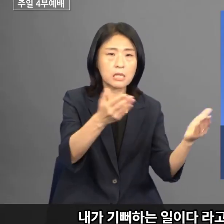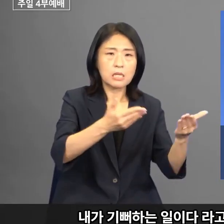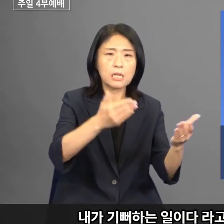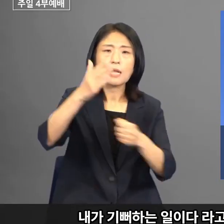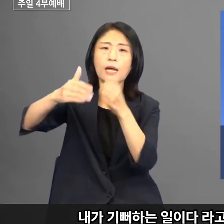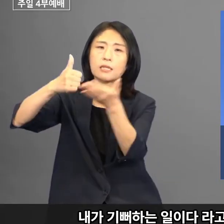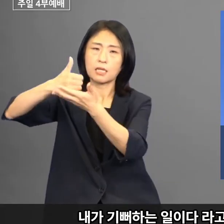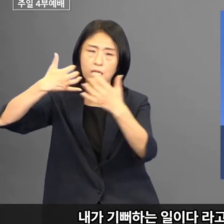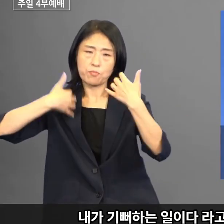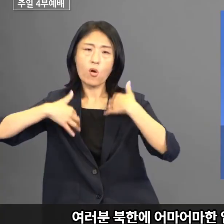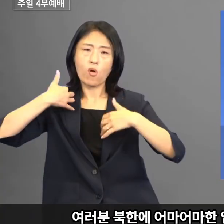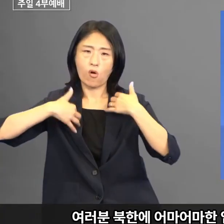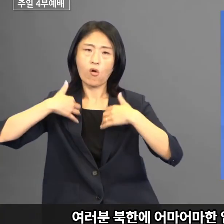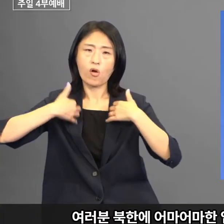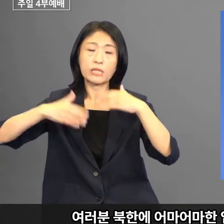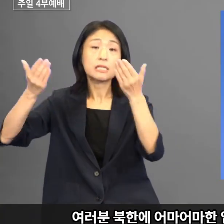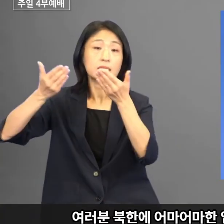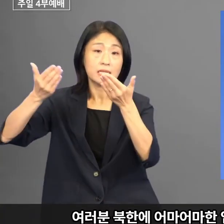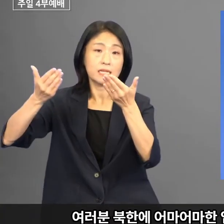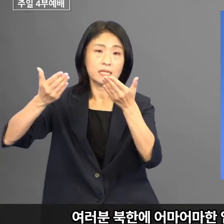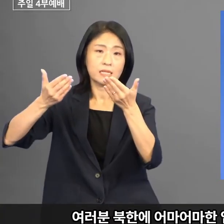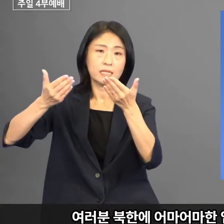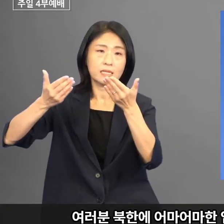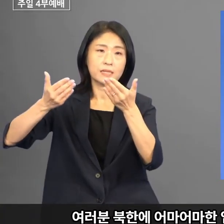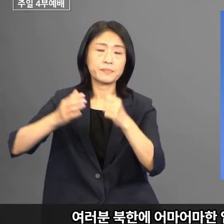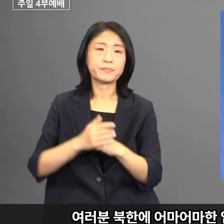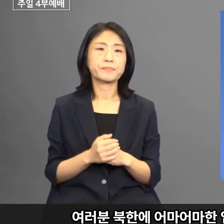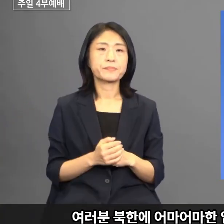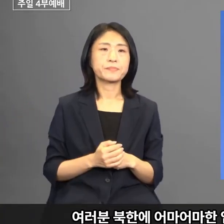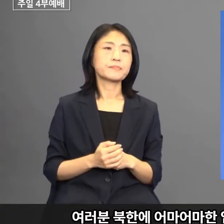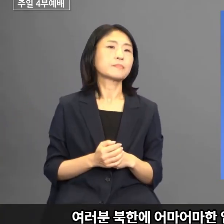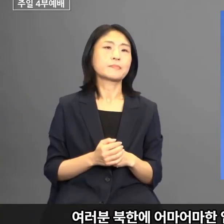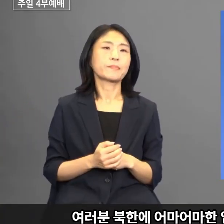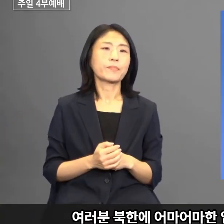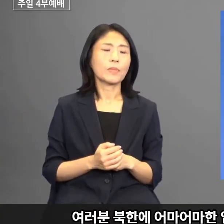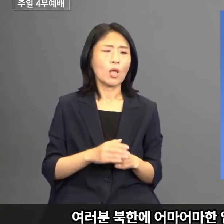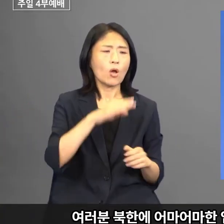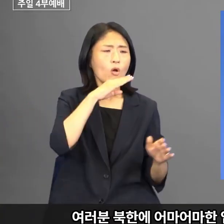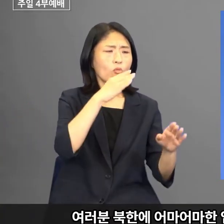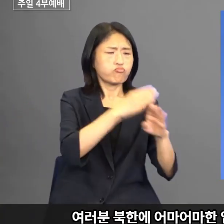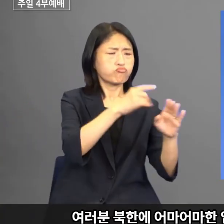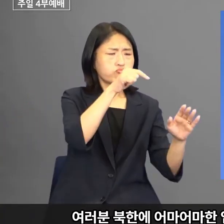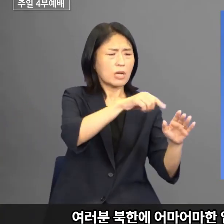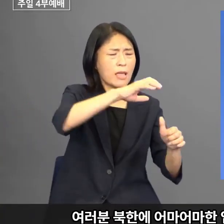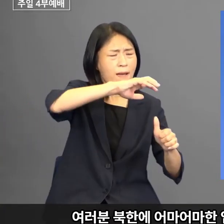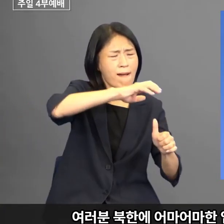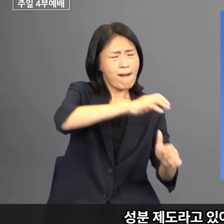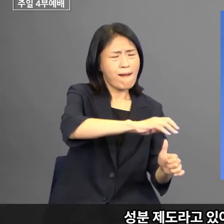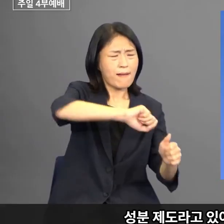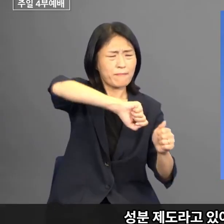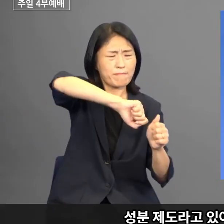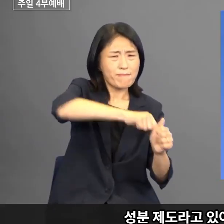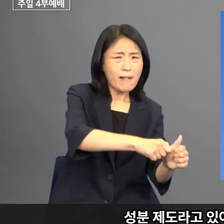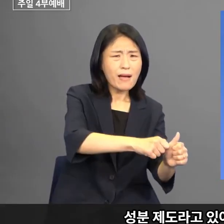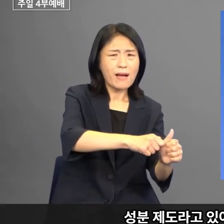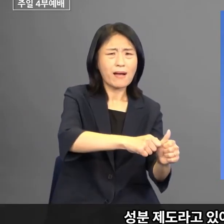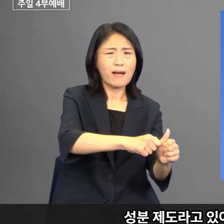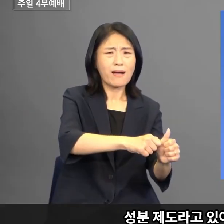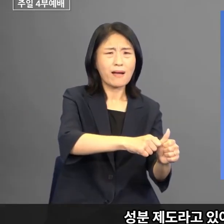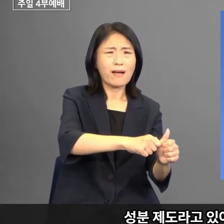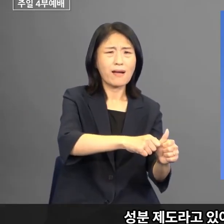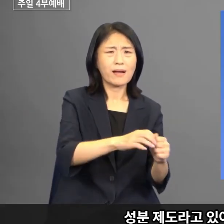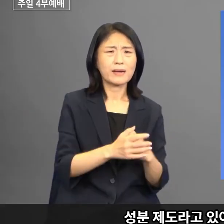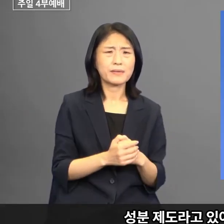주님께서 말씀하시는 것이죠. 여러분, 북한에 어마어마한 압박이 있어요. 압제가 있습니다. 성분제도라고